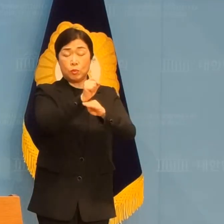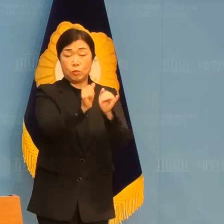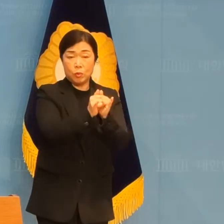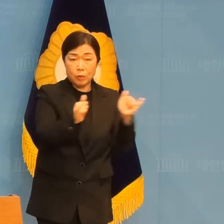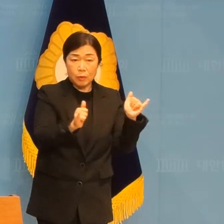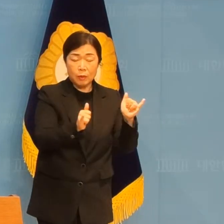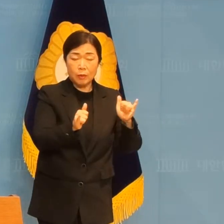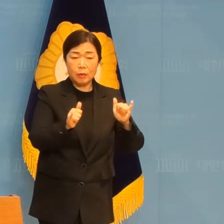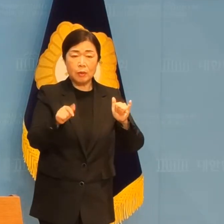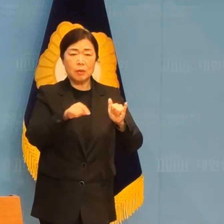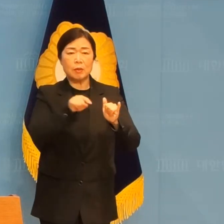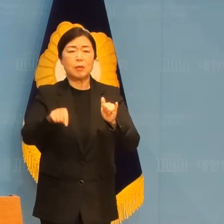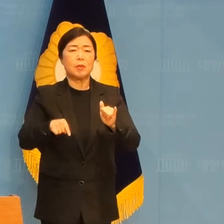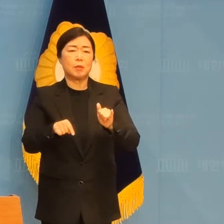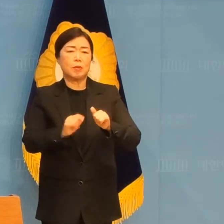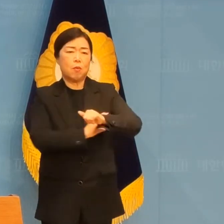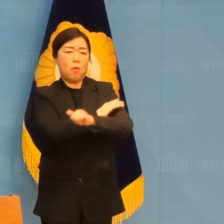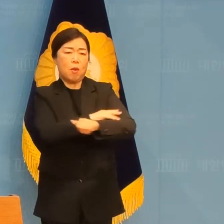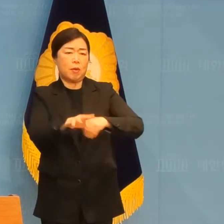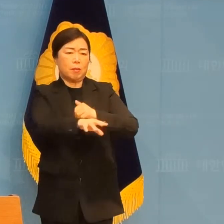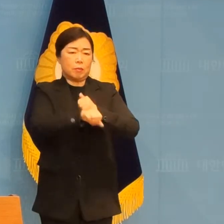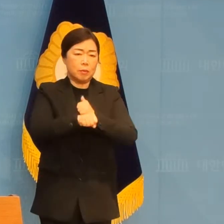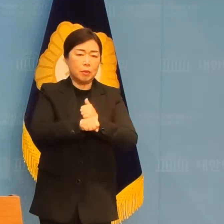TF라는 비판을 자초하고 있습니다.